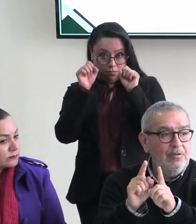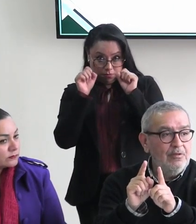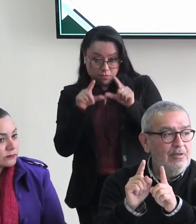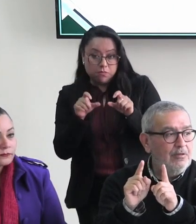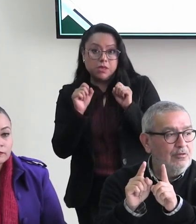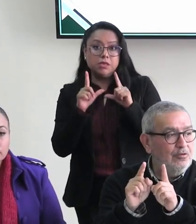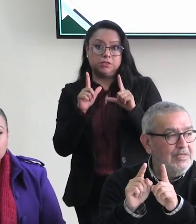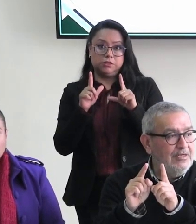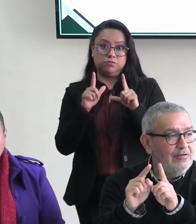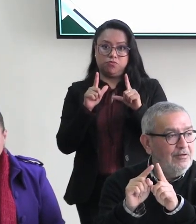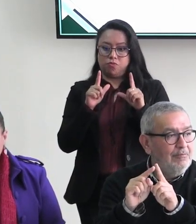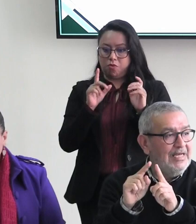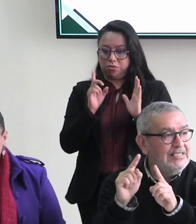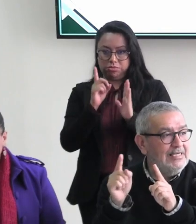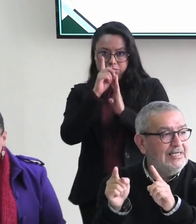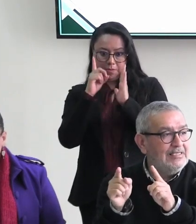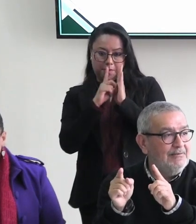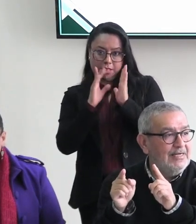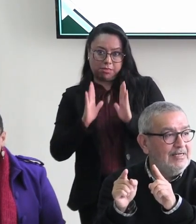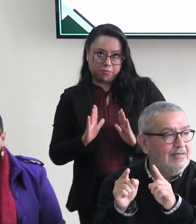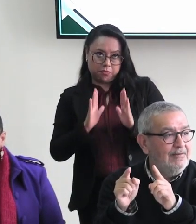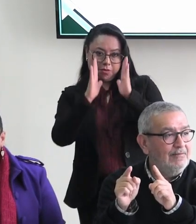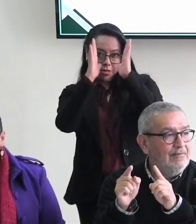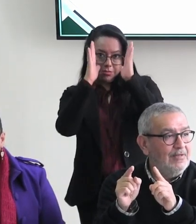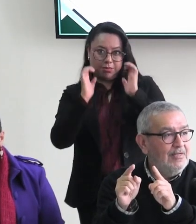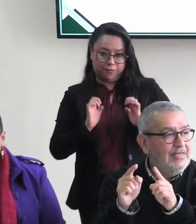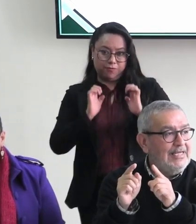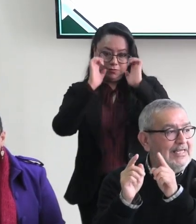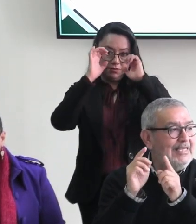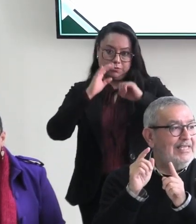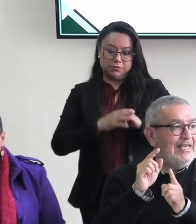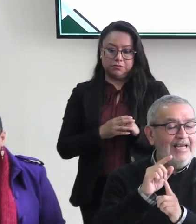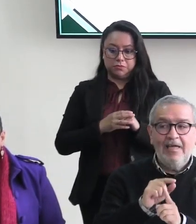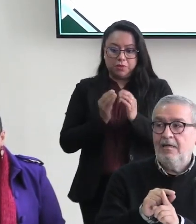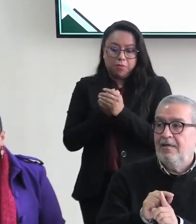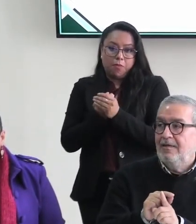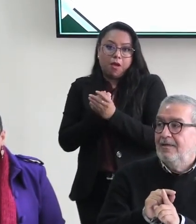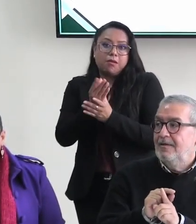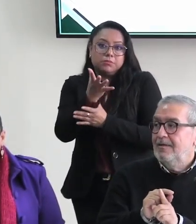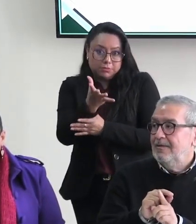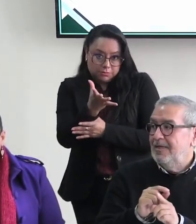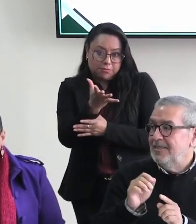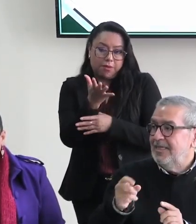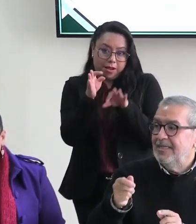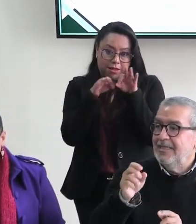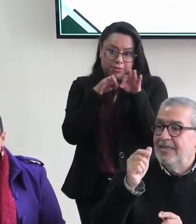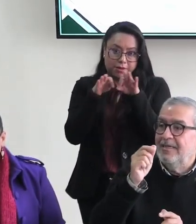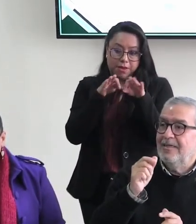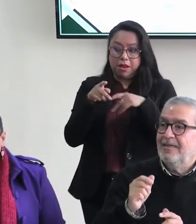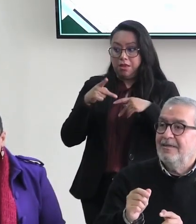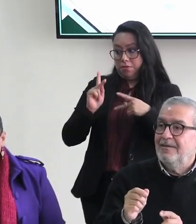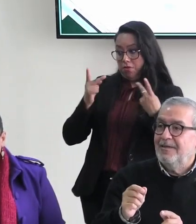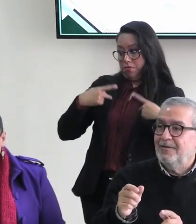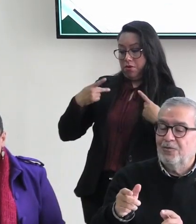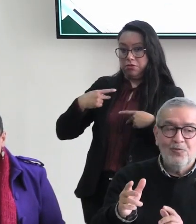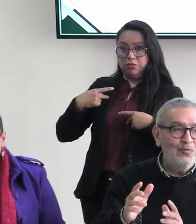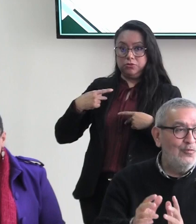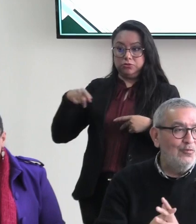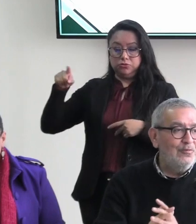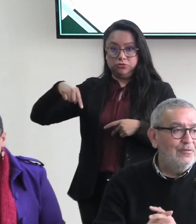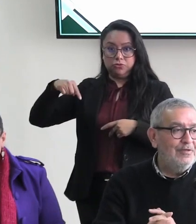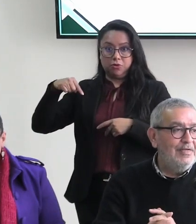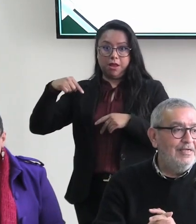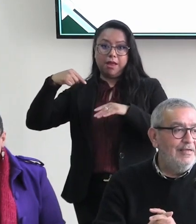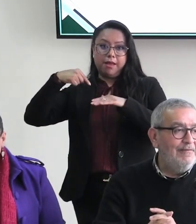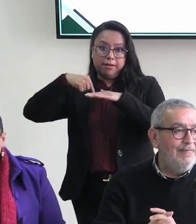mismo condominio va a salir a trabajar. Y el que llega, enciende